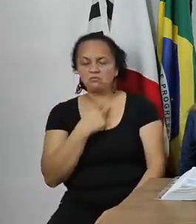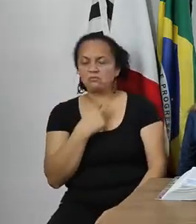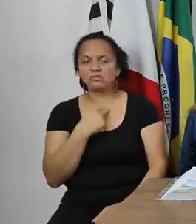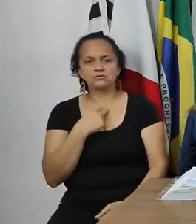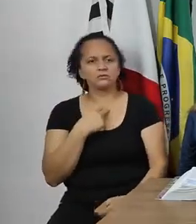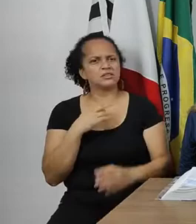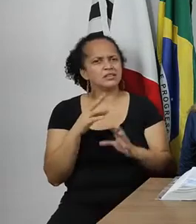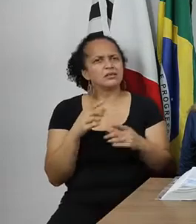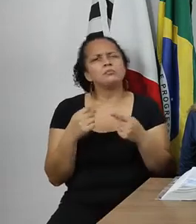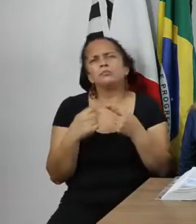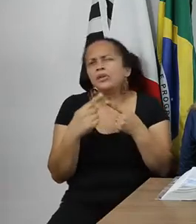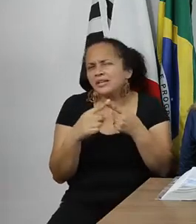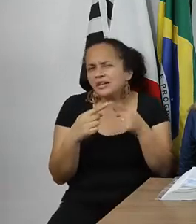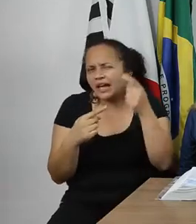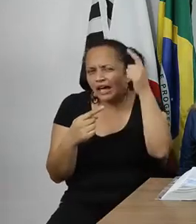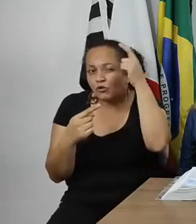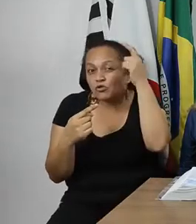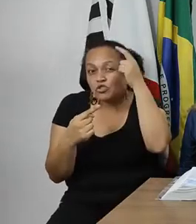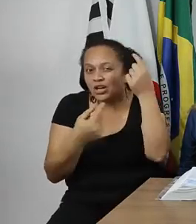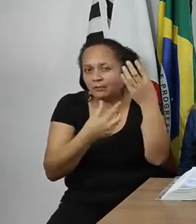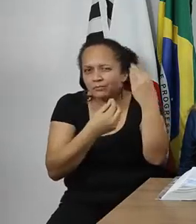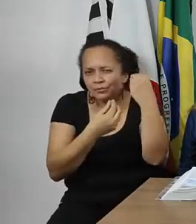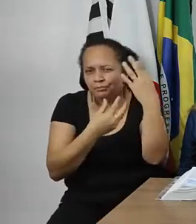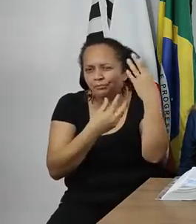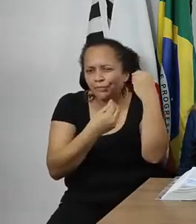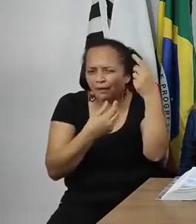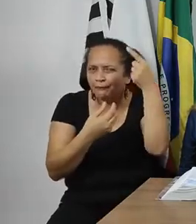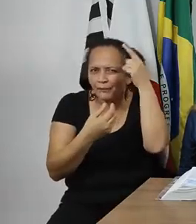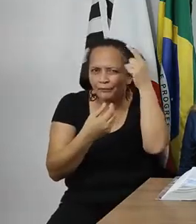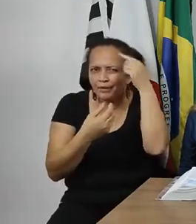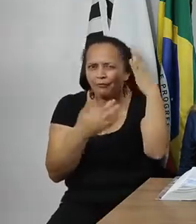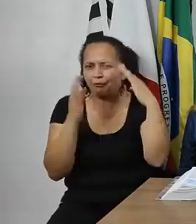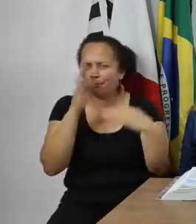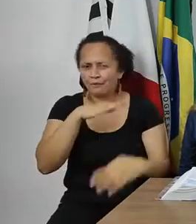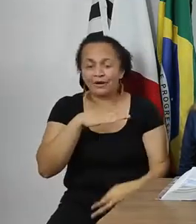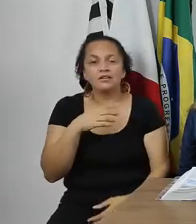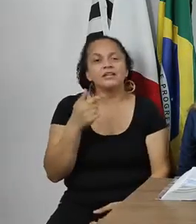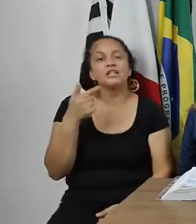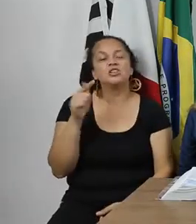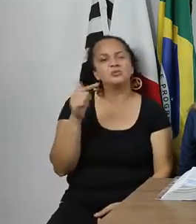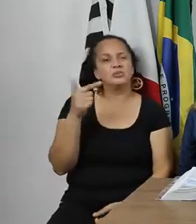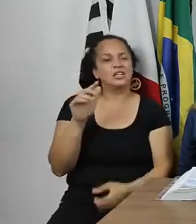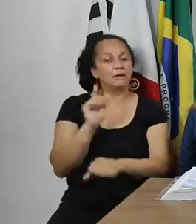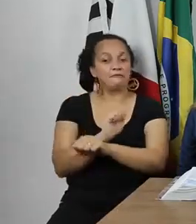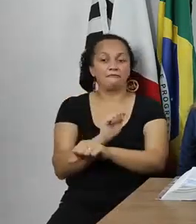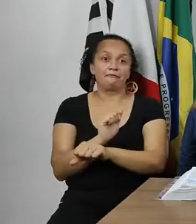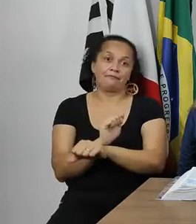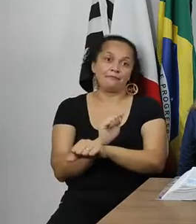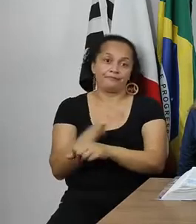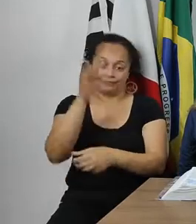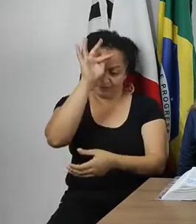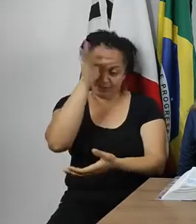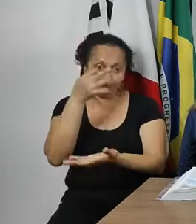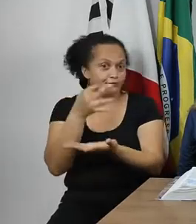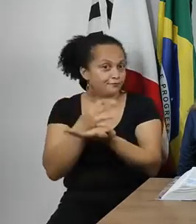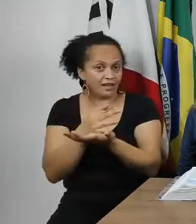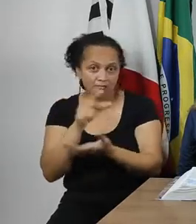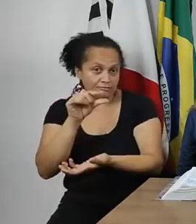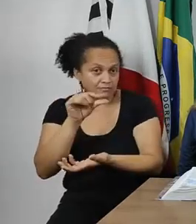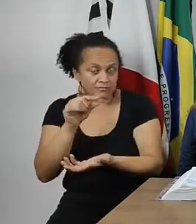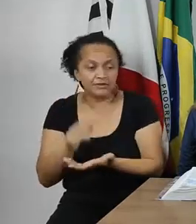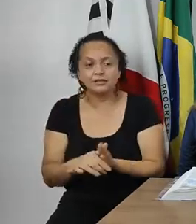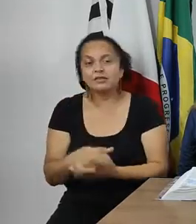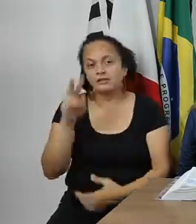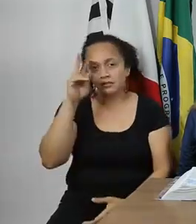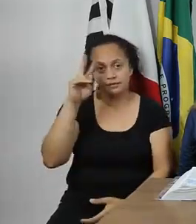a gente não prossiga, a gente perca a nossa fé, perca a nossa esperança. E lembrando sempre como o pai da